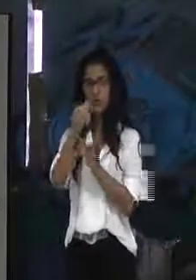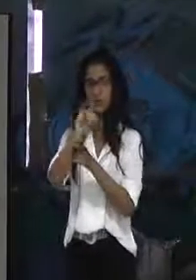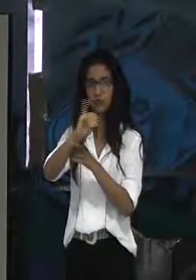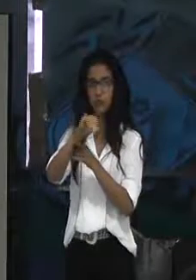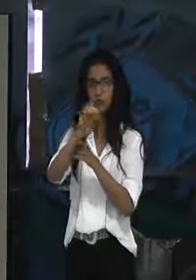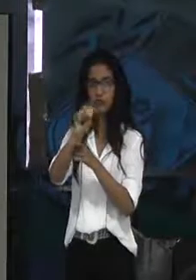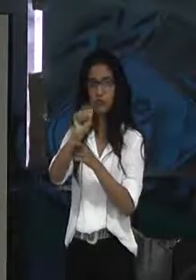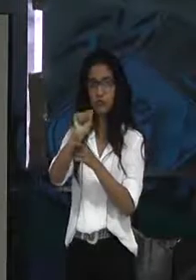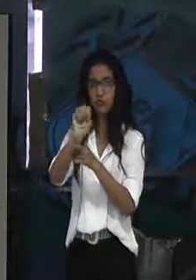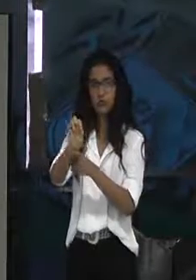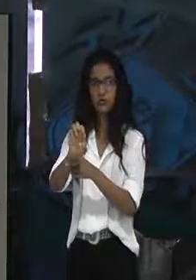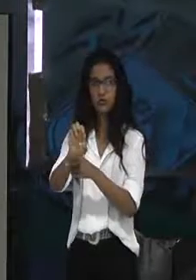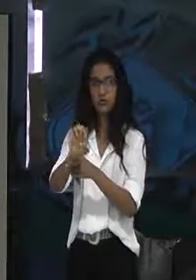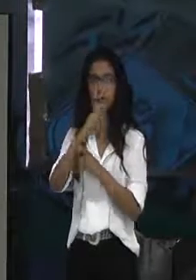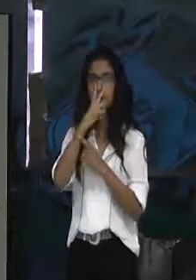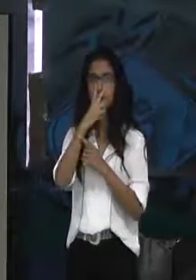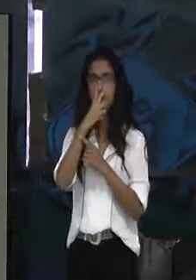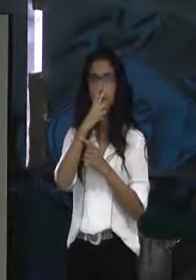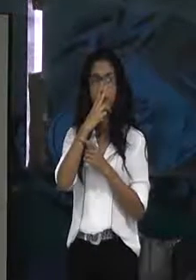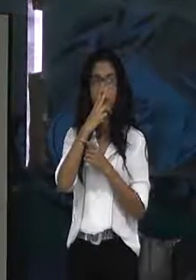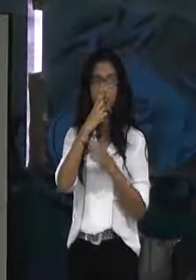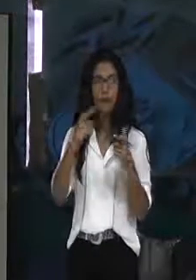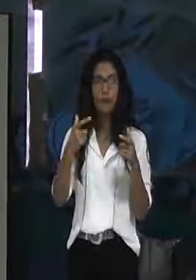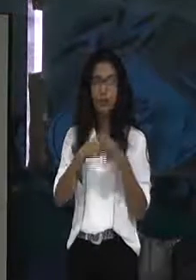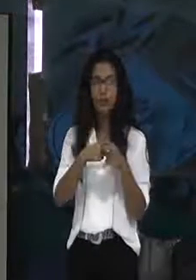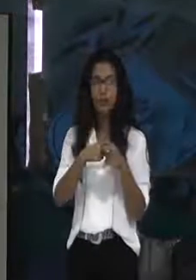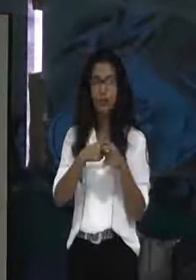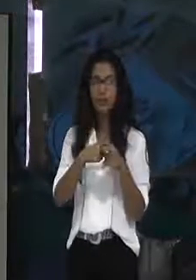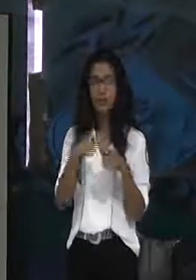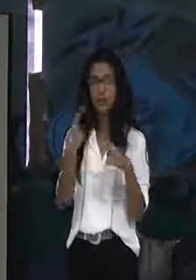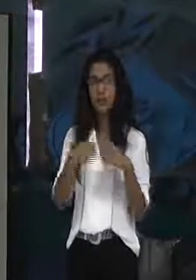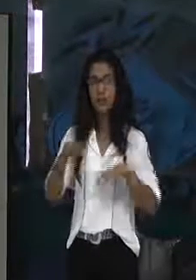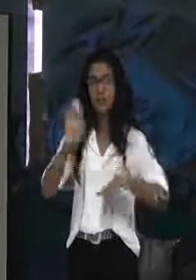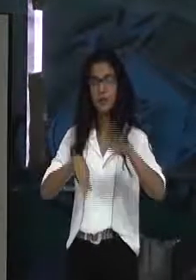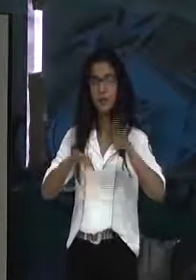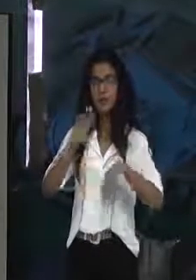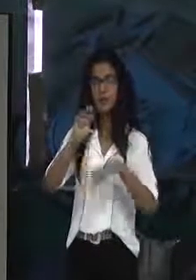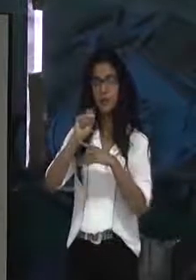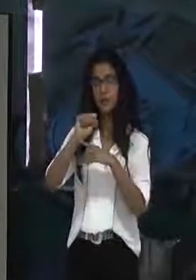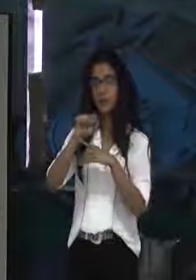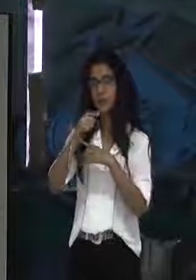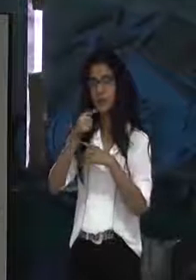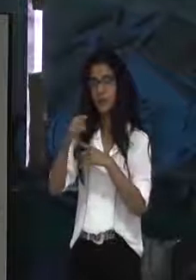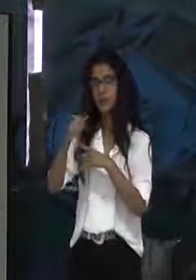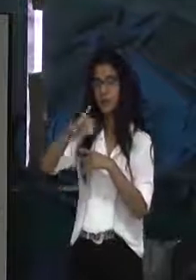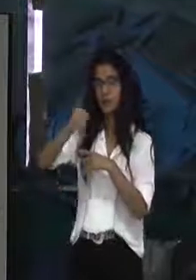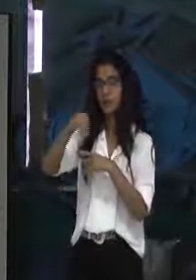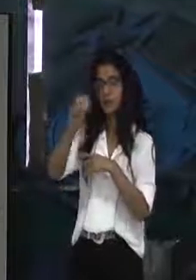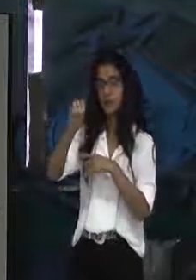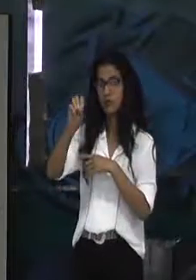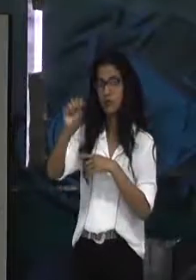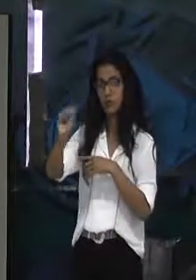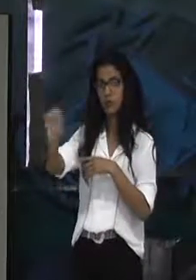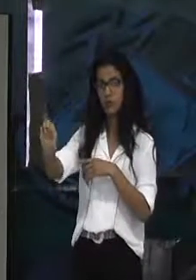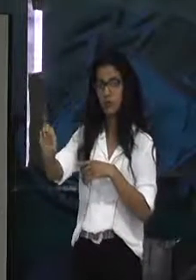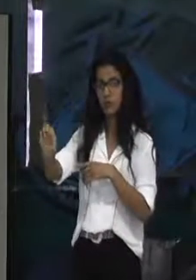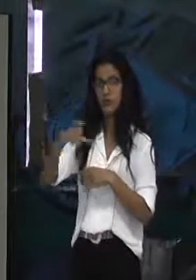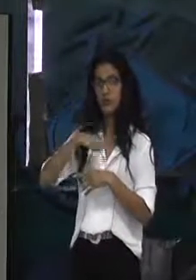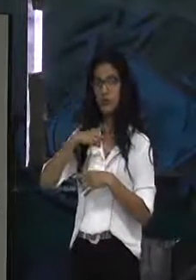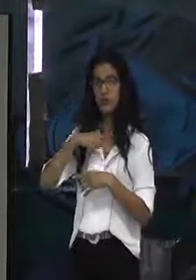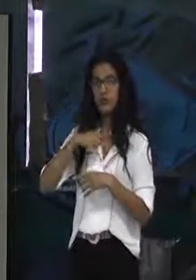sua capacidade estrangulada, porque tem momentos que o Hospital São José está trabalhando com 3 vezes a